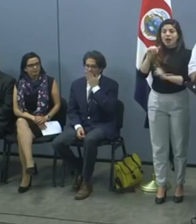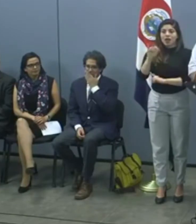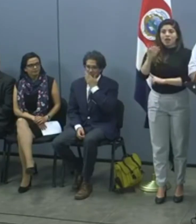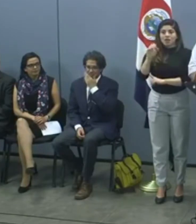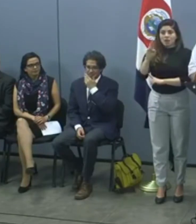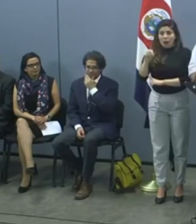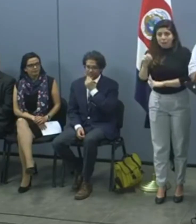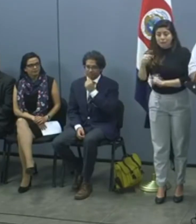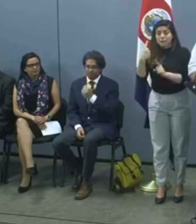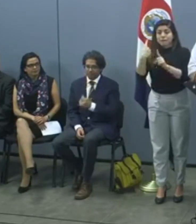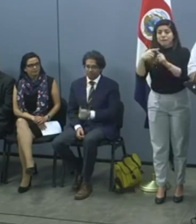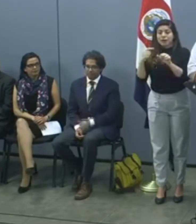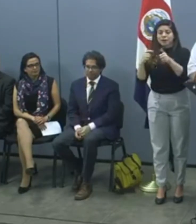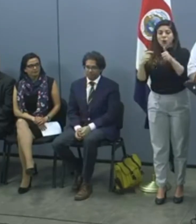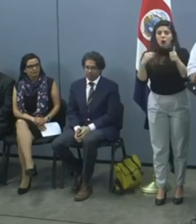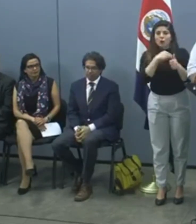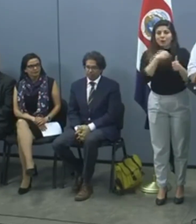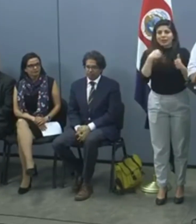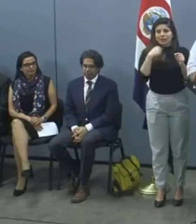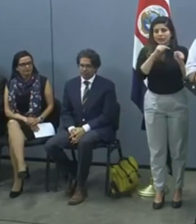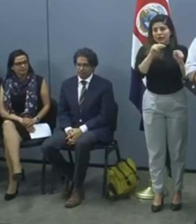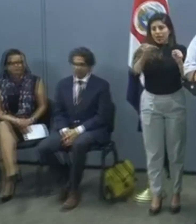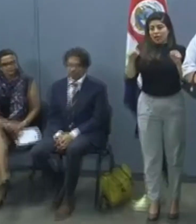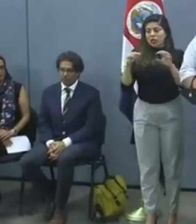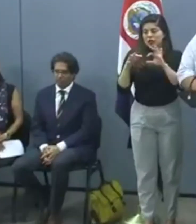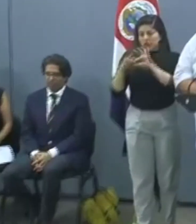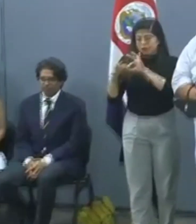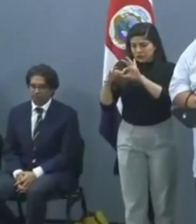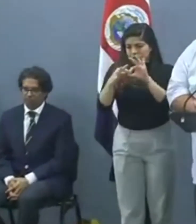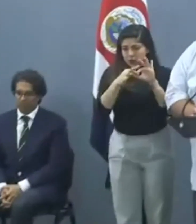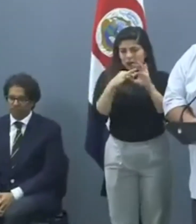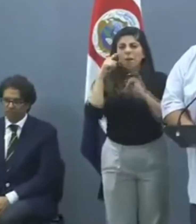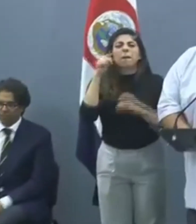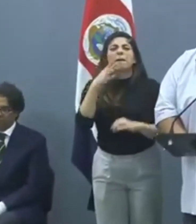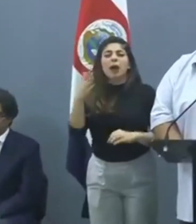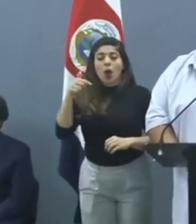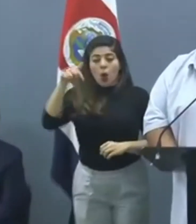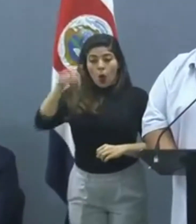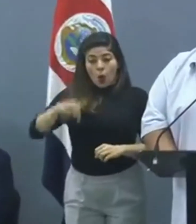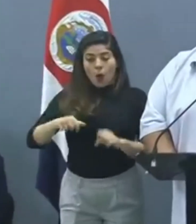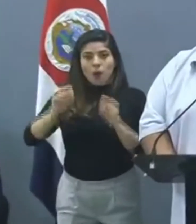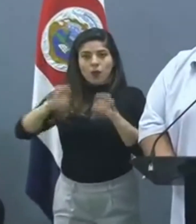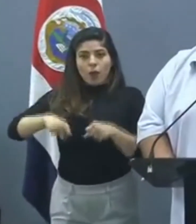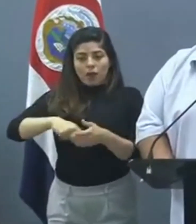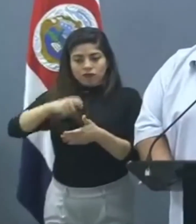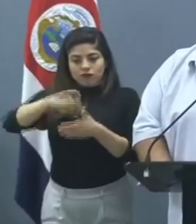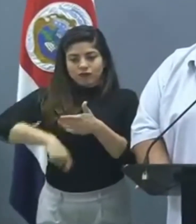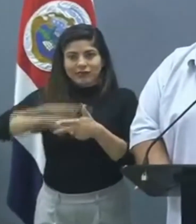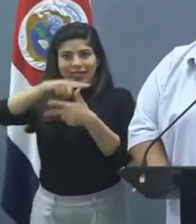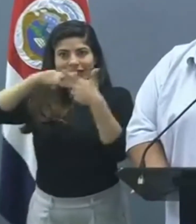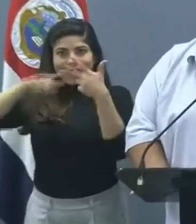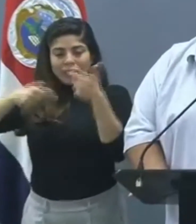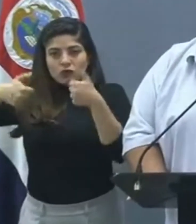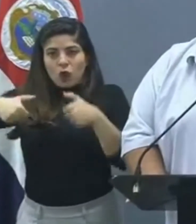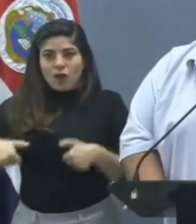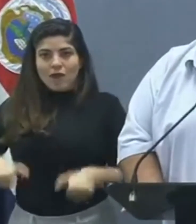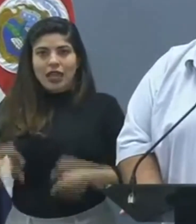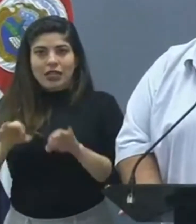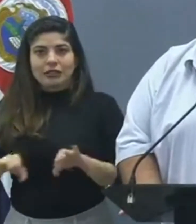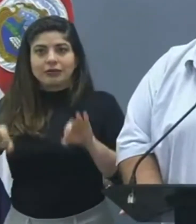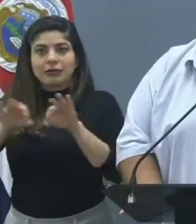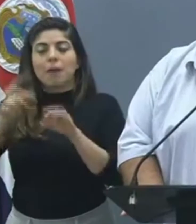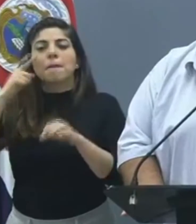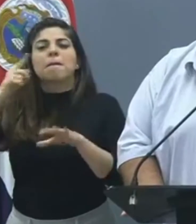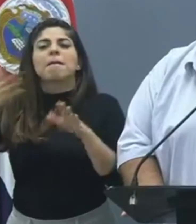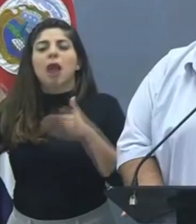y los diferentes ministerios para poder que hoy estemos firmando estos tres convenios marco de